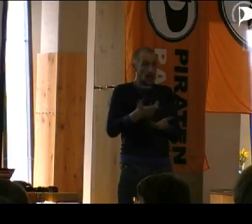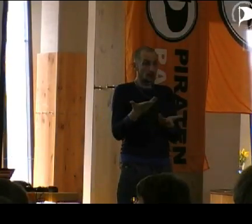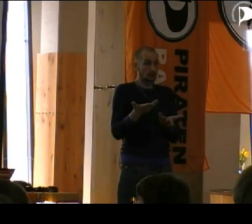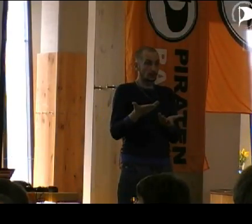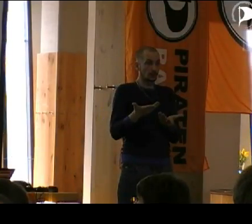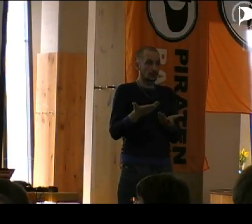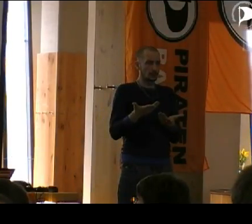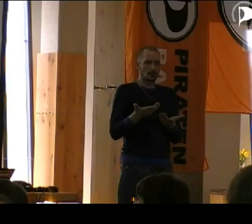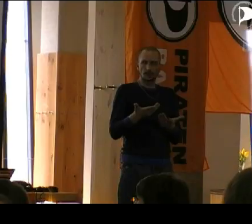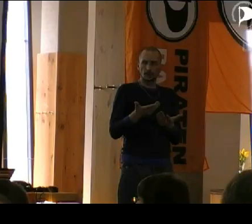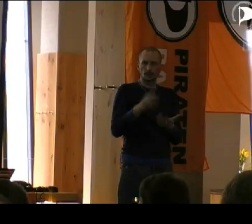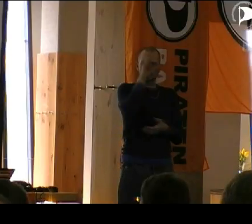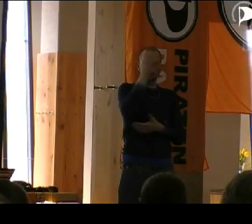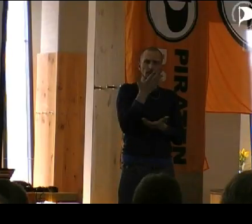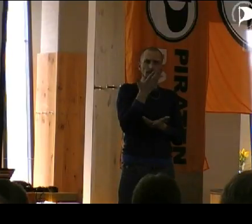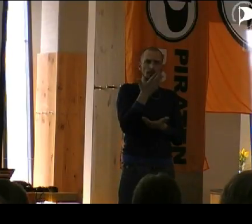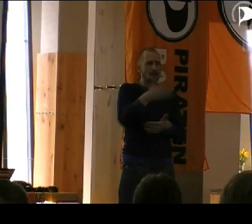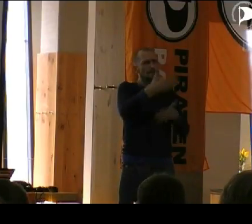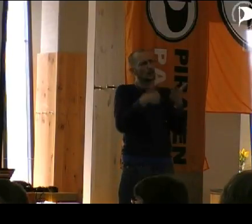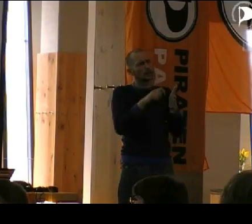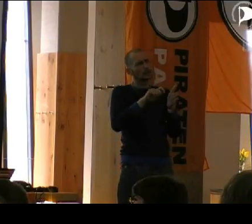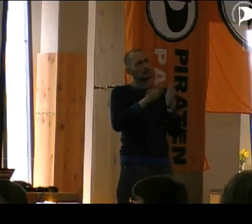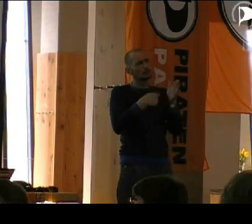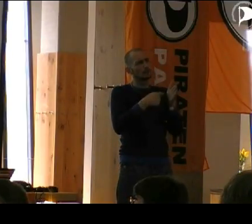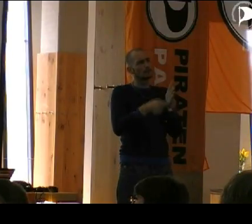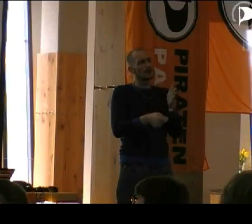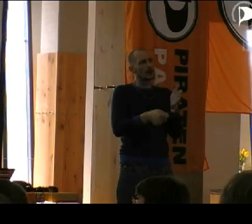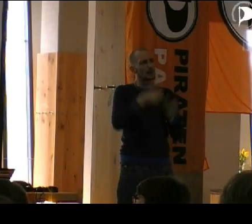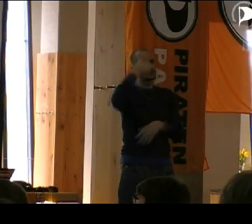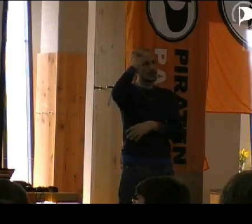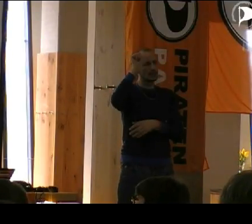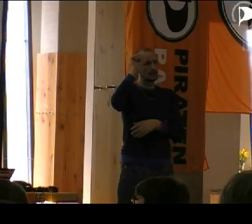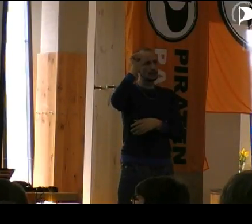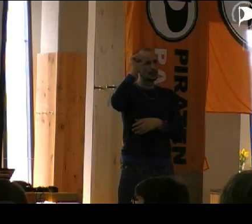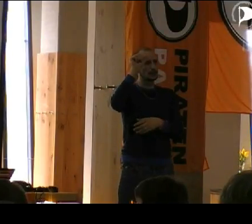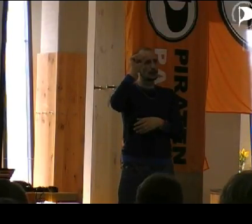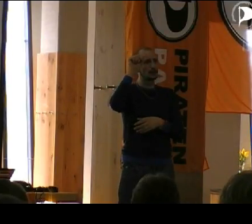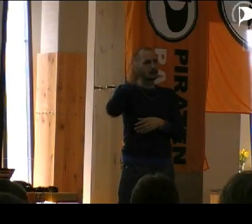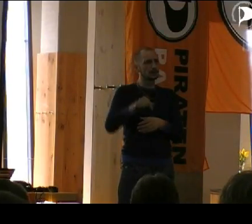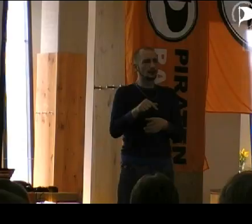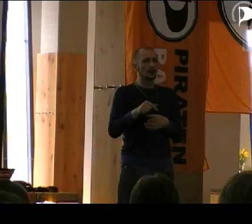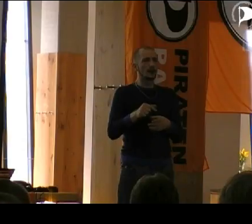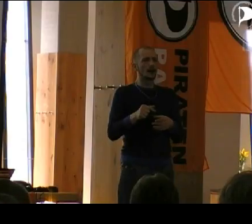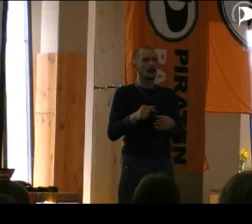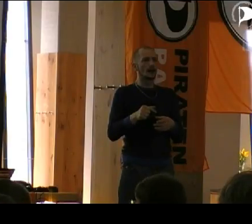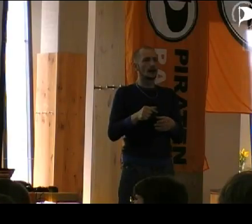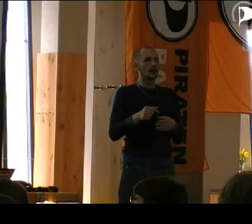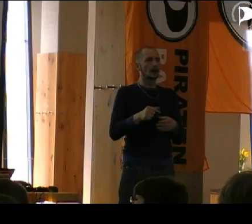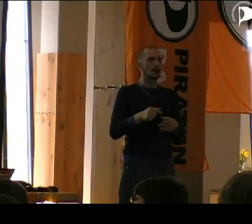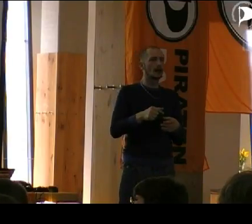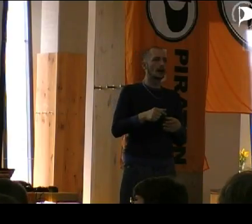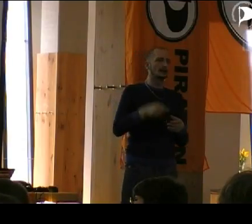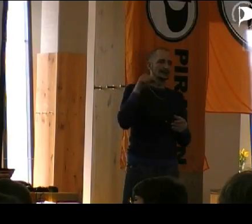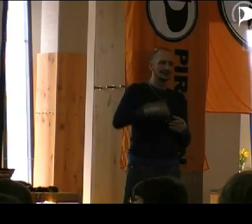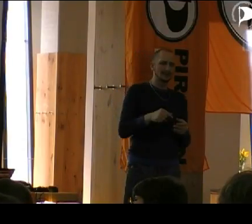land ist gar nicht vor berlin mal von den einzug ins abgeordnetenhaus hatten für circa 100 anfragen pro